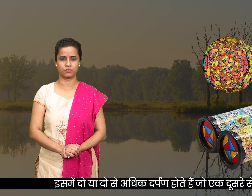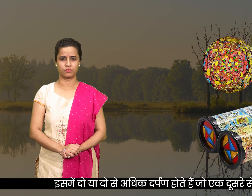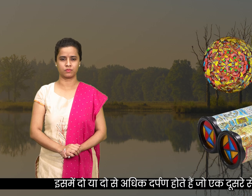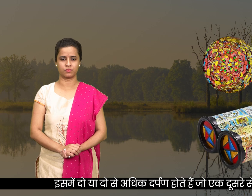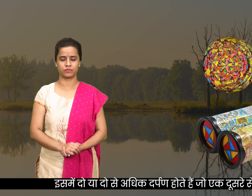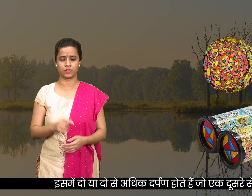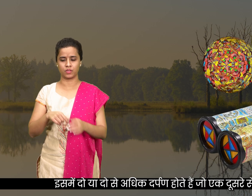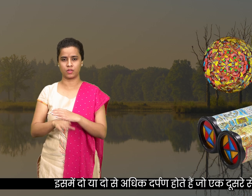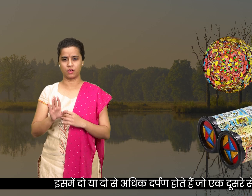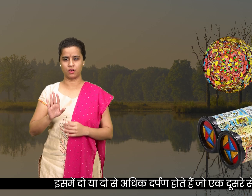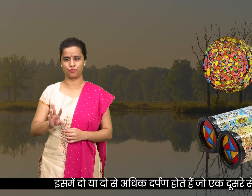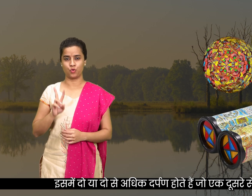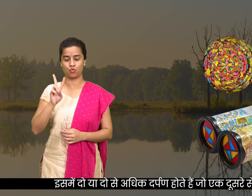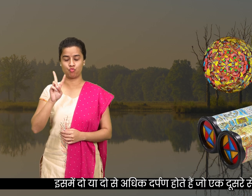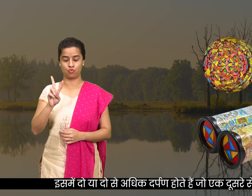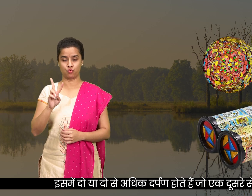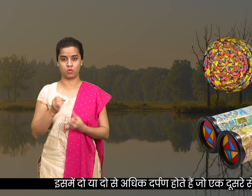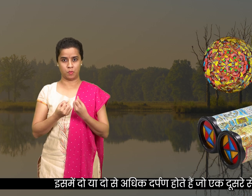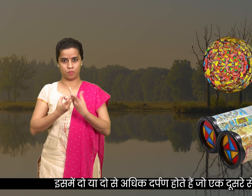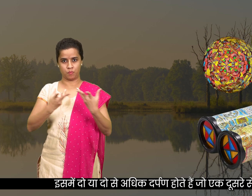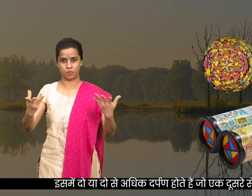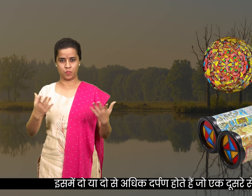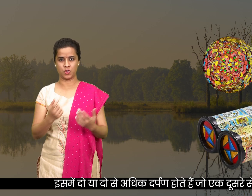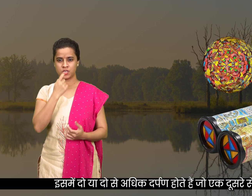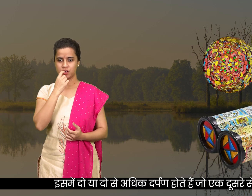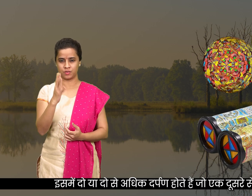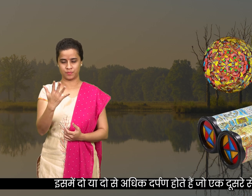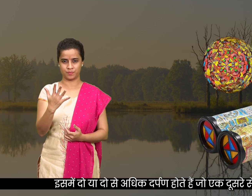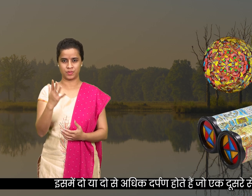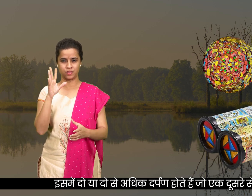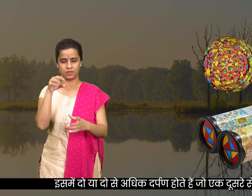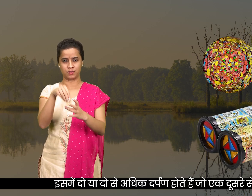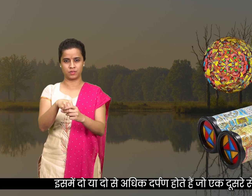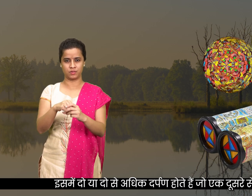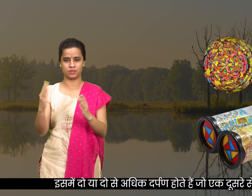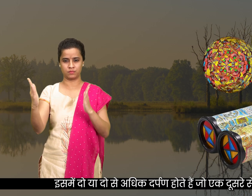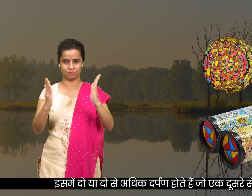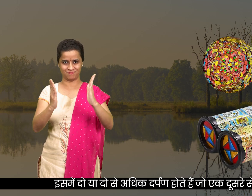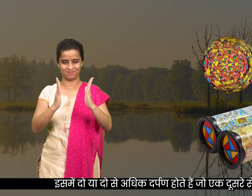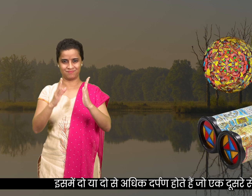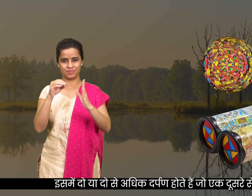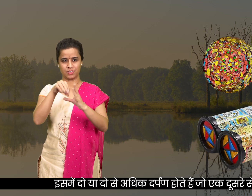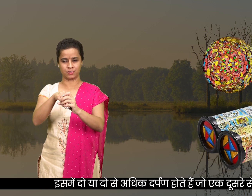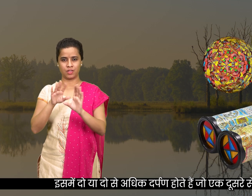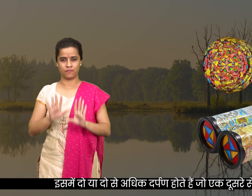हम में दो या दो से अधिक दर्पण होते हैं जो एक दूसरे से झुके हुए होते हैं।